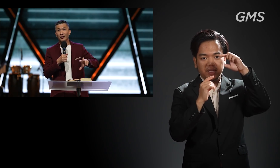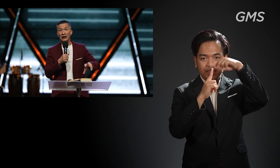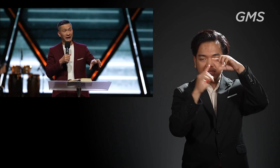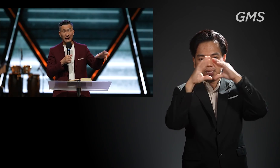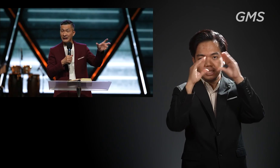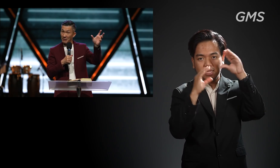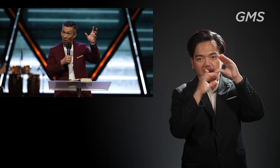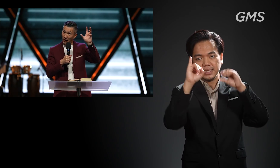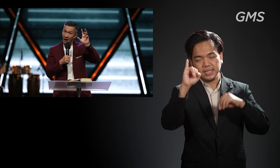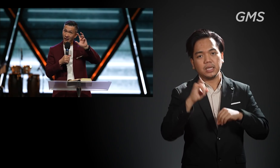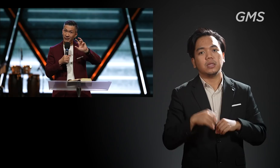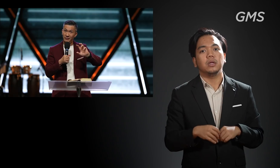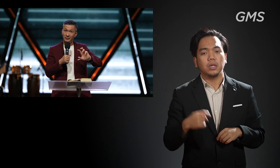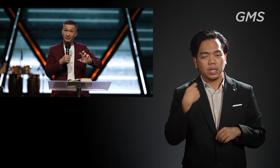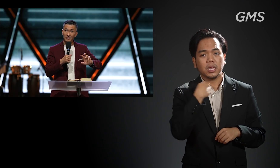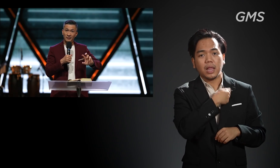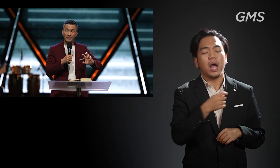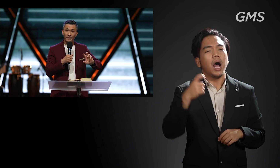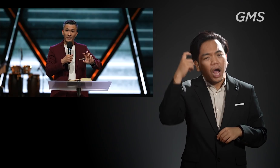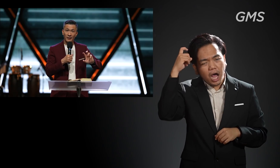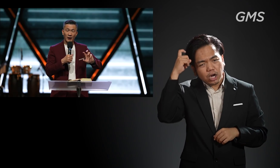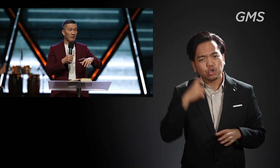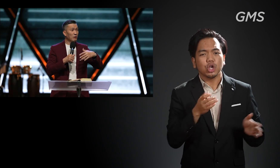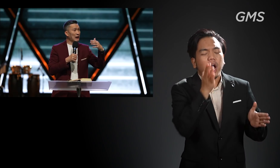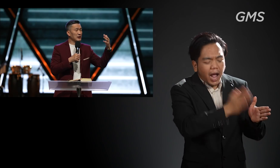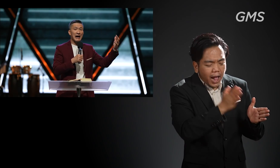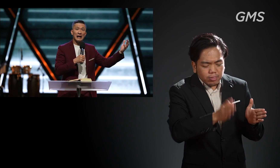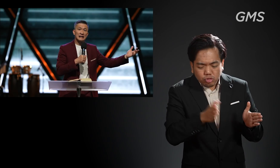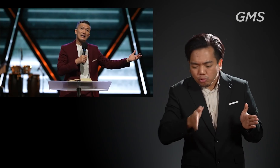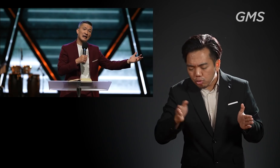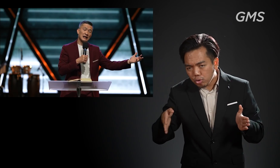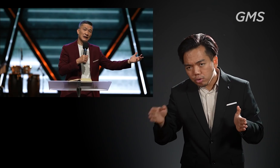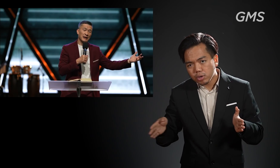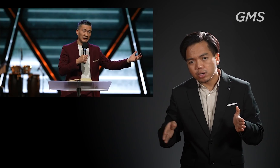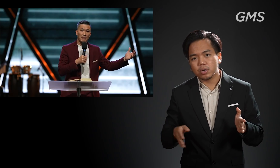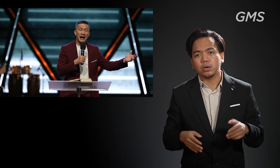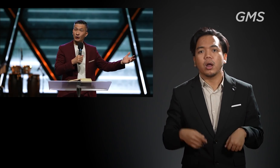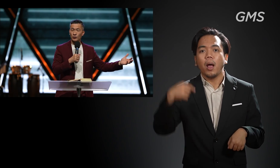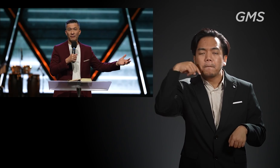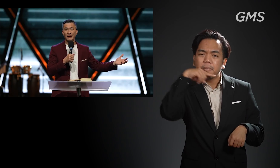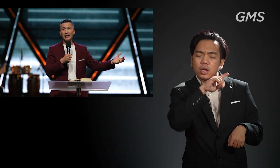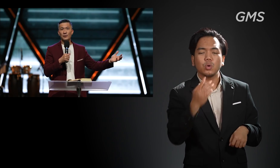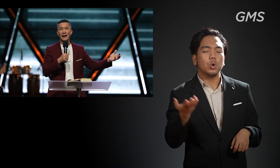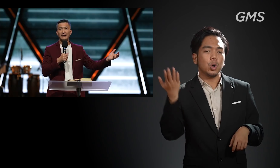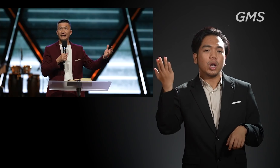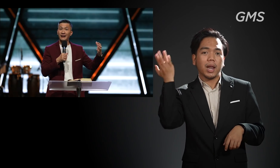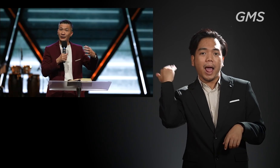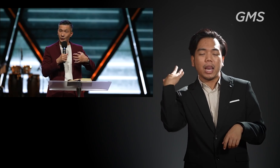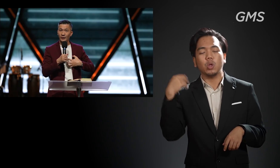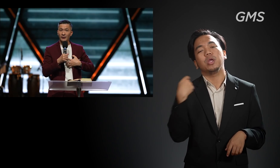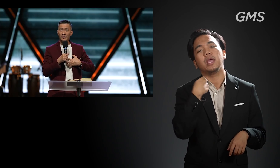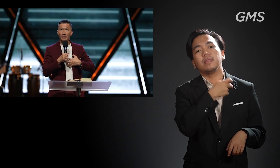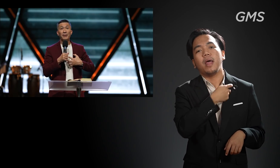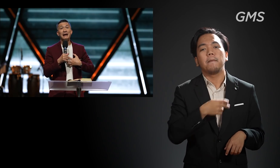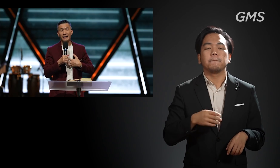loh kalau kita tidak mengelola. Kalau minggu lalu saya ajarkan gimana kita mengatur pemberian supaya hati kita